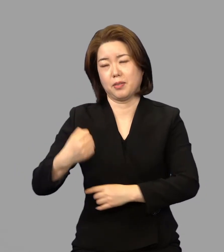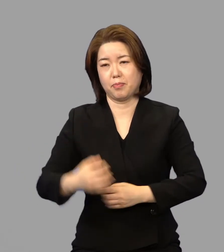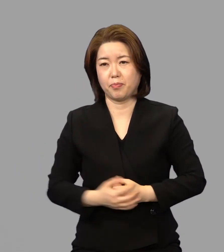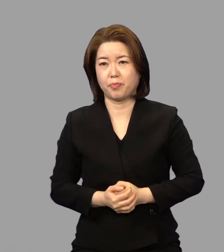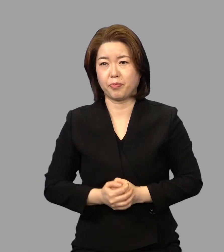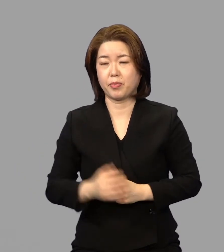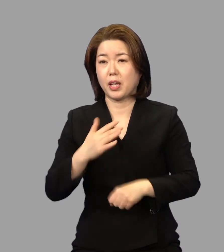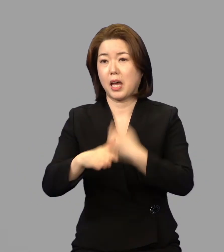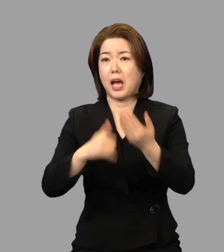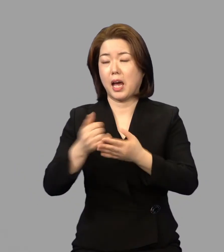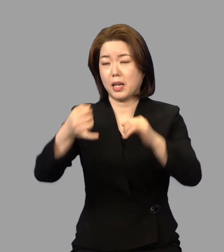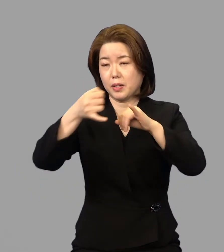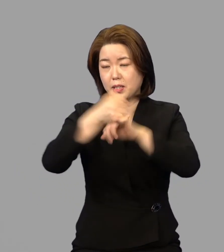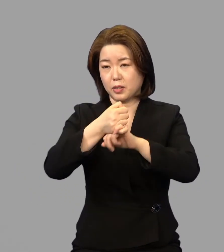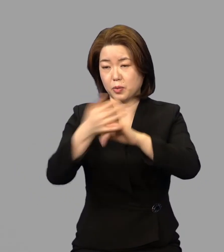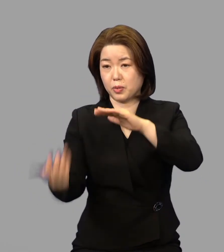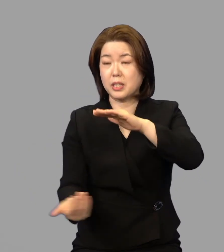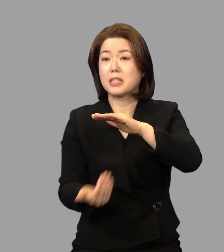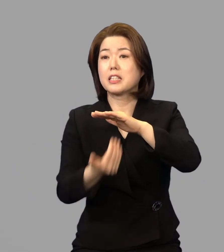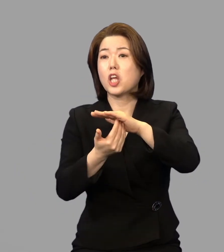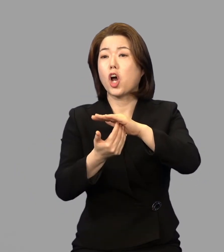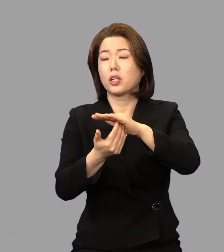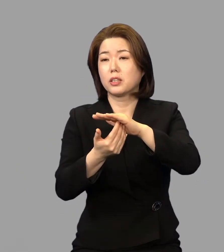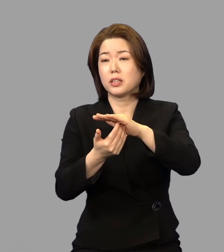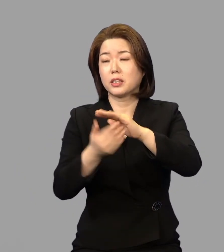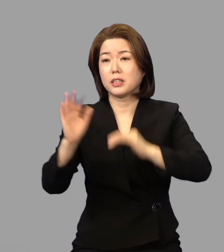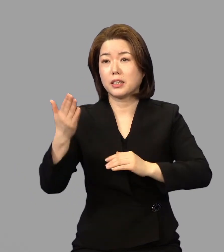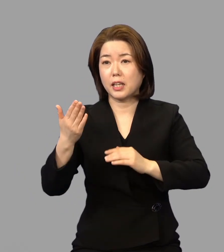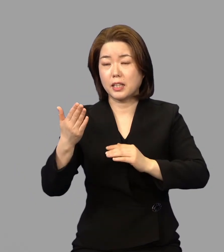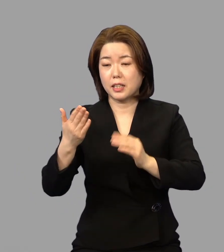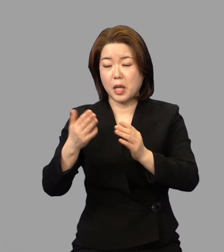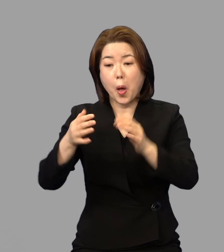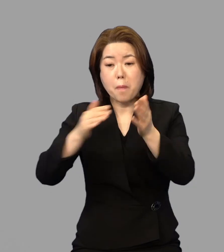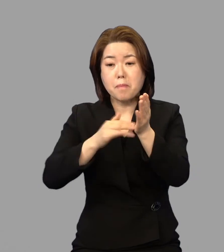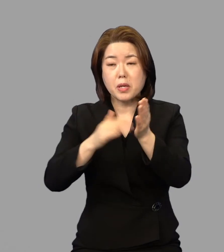하나님의 약속이 성취되는 삶을 살 수 있는 비밀이에요.